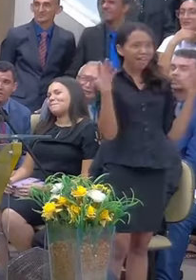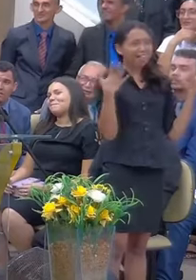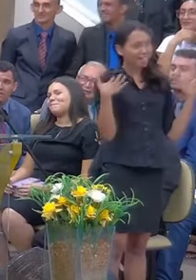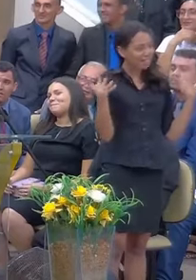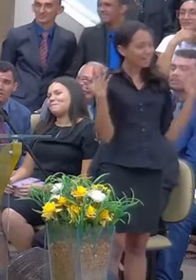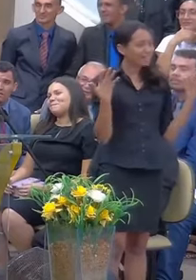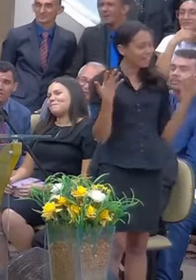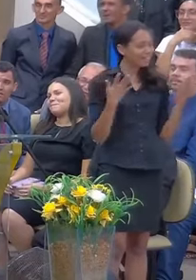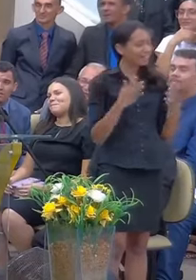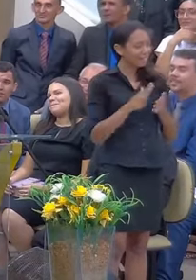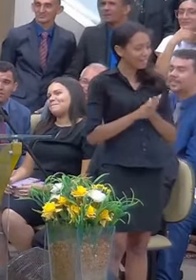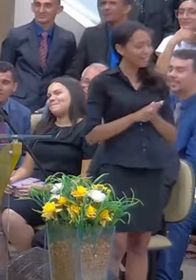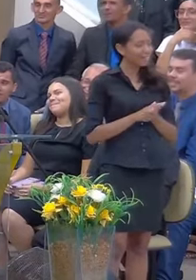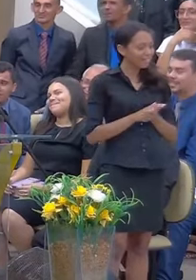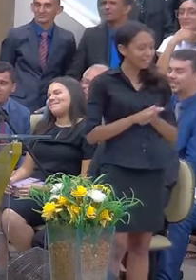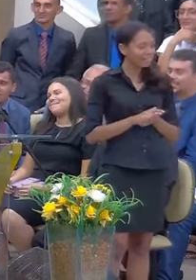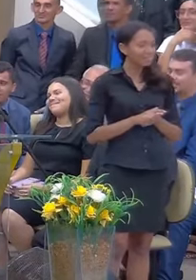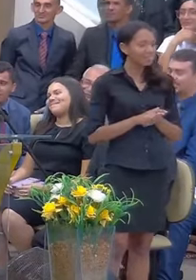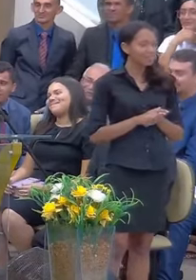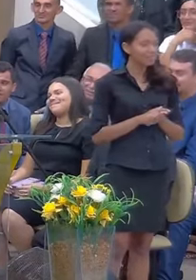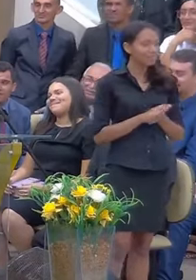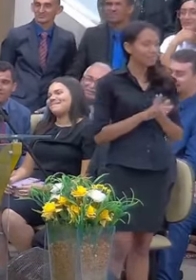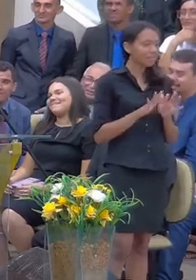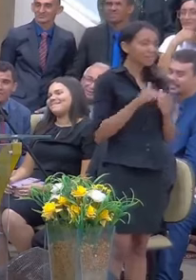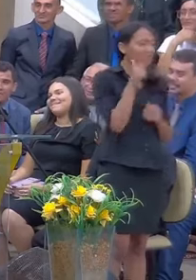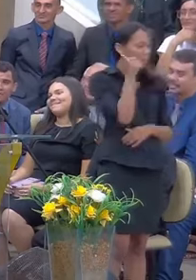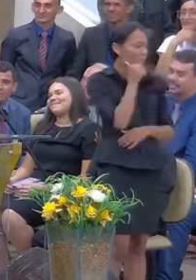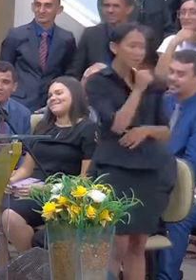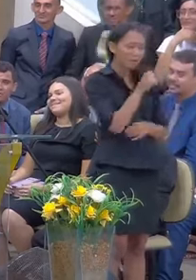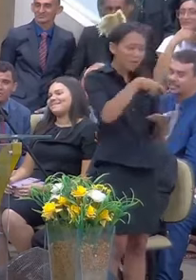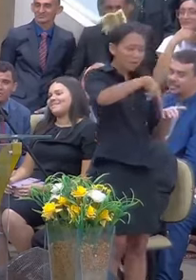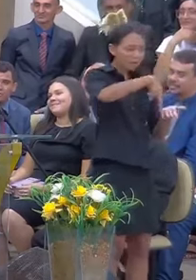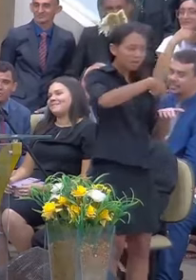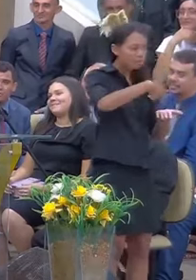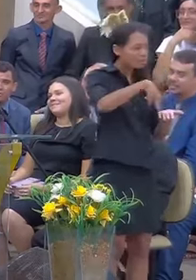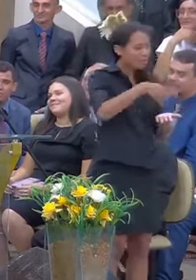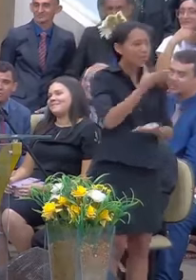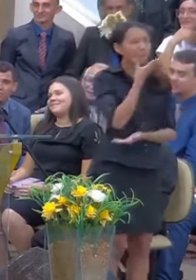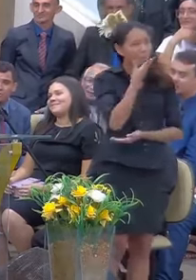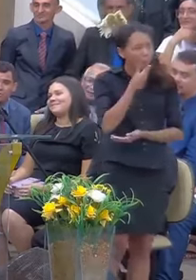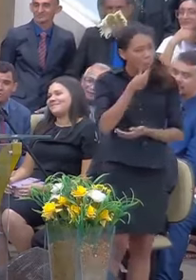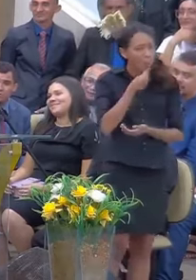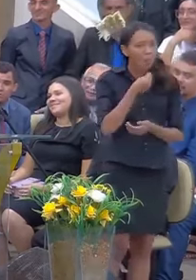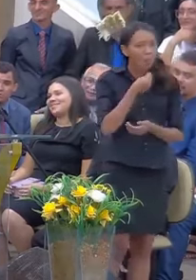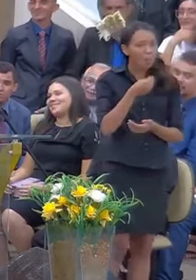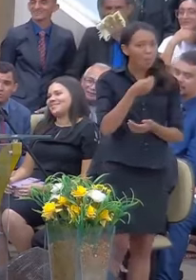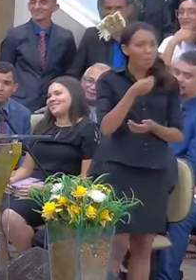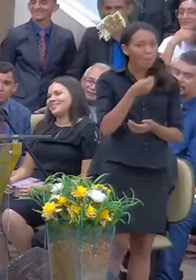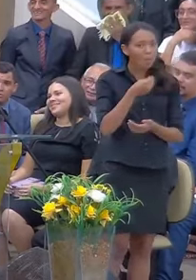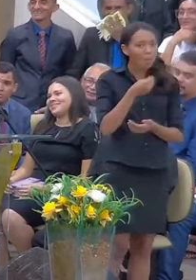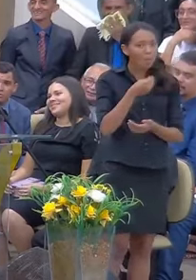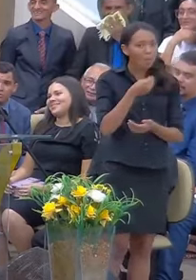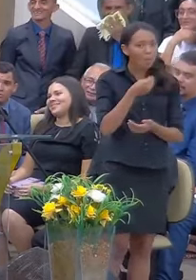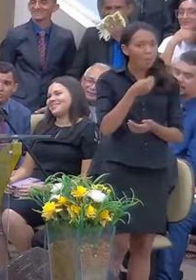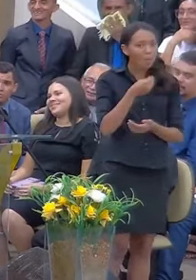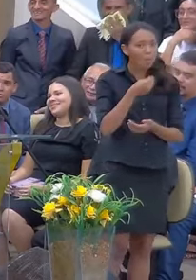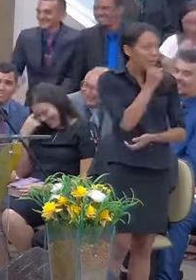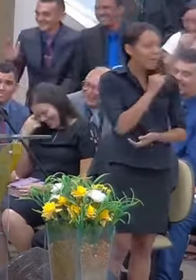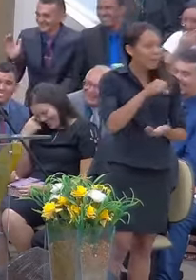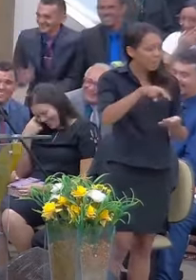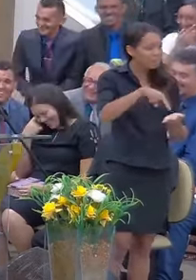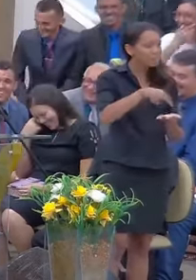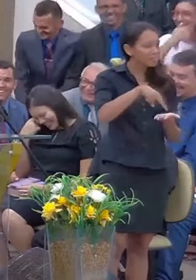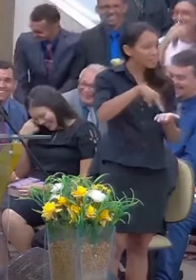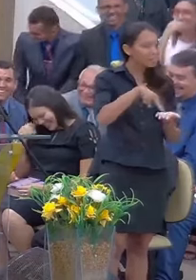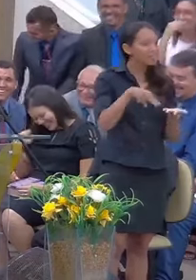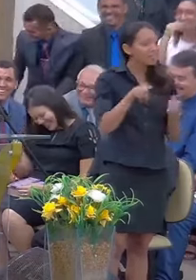do jeito deles, né? Rapaz, e as mulheres dançavam, e os homens, e esse velhinho, olha, esse, da idade dele aqui, mais ou